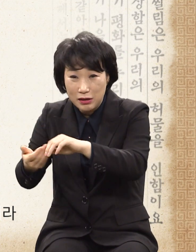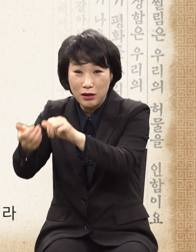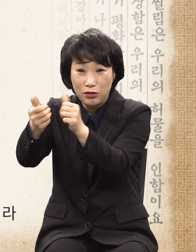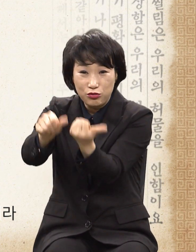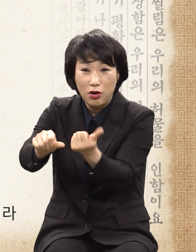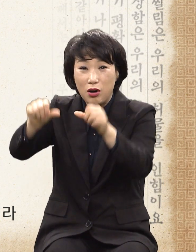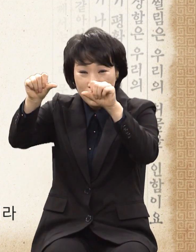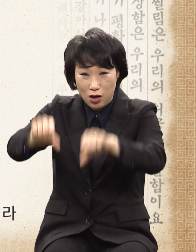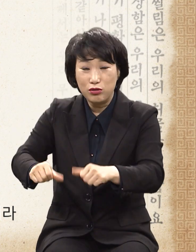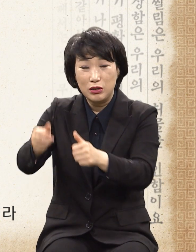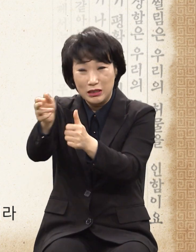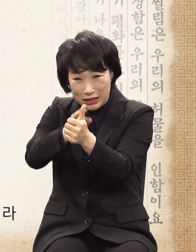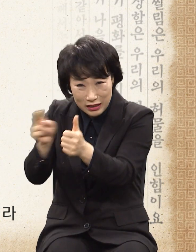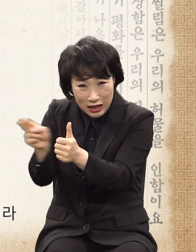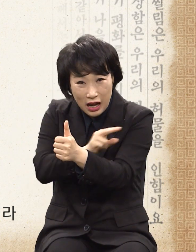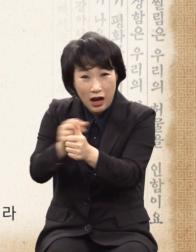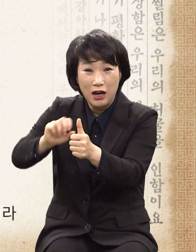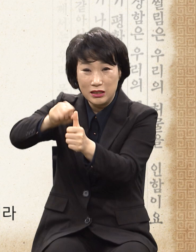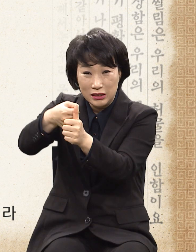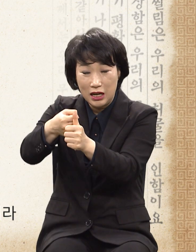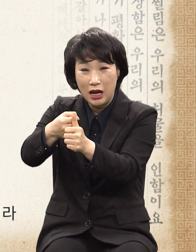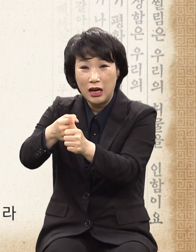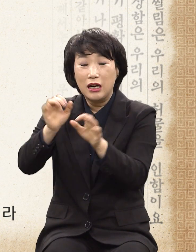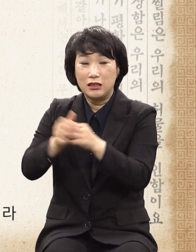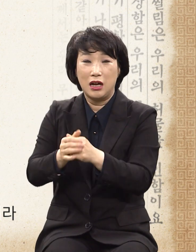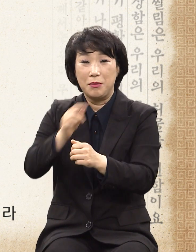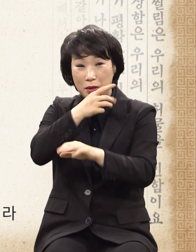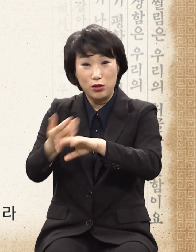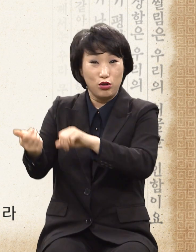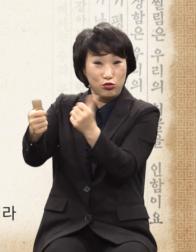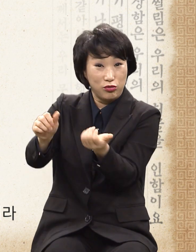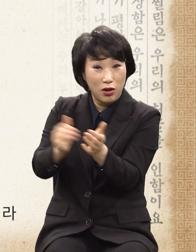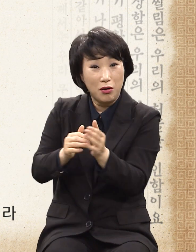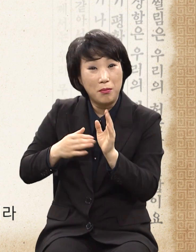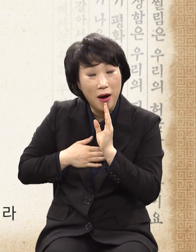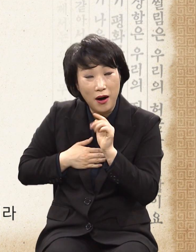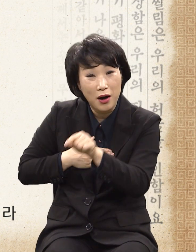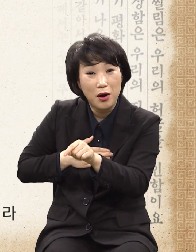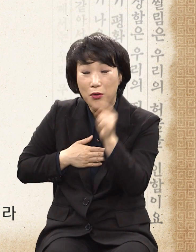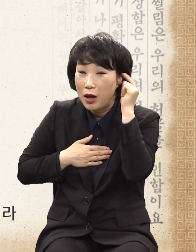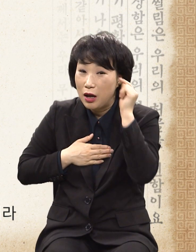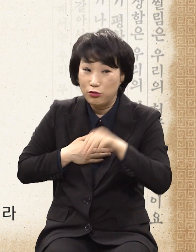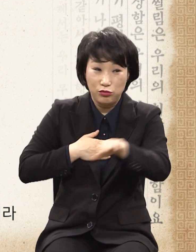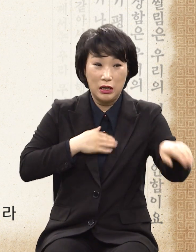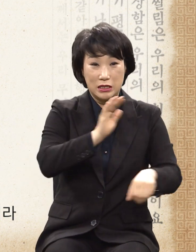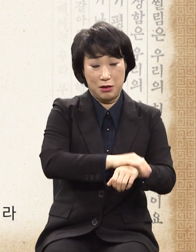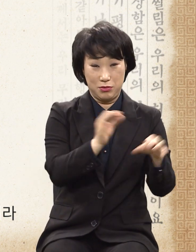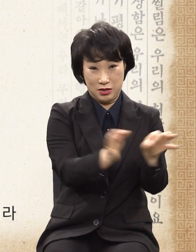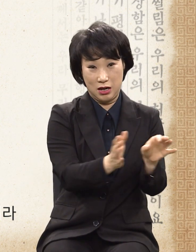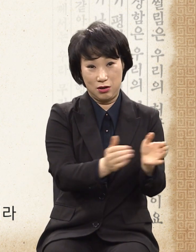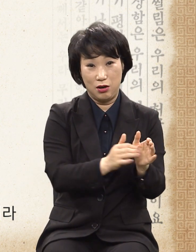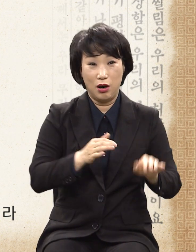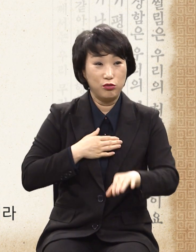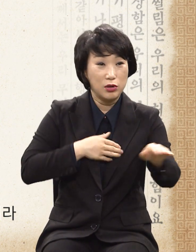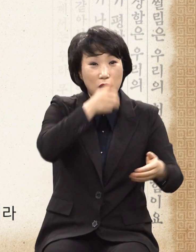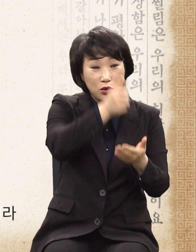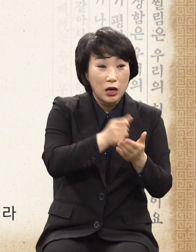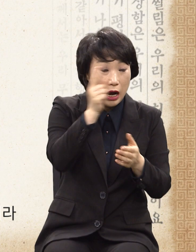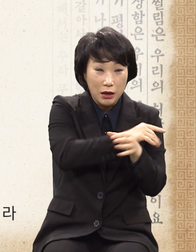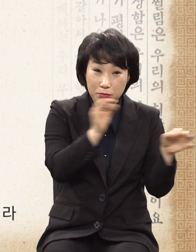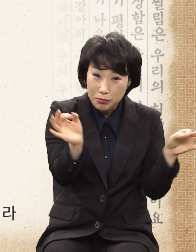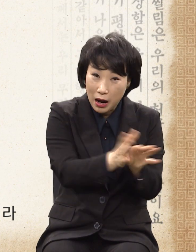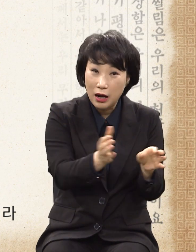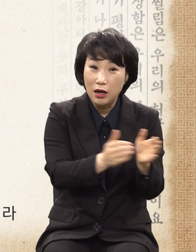채찍에받고 저주받고 십자가에 피 흘려 죽어서 우리의 허물을 도만하시고 우리 죄악을